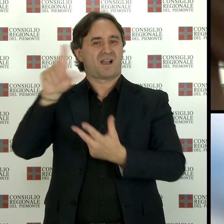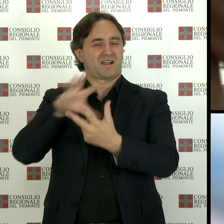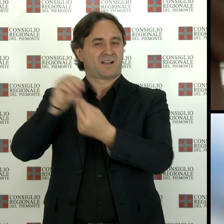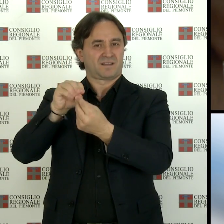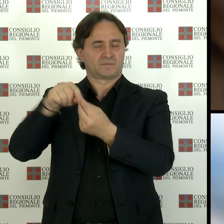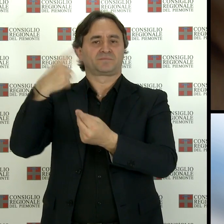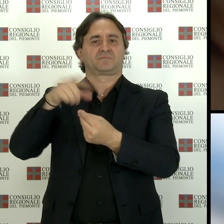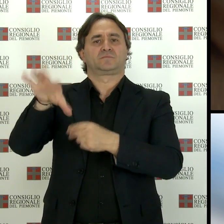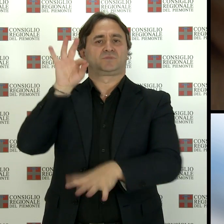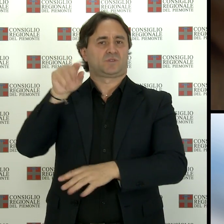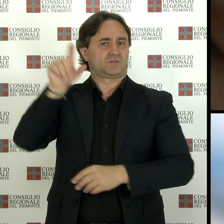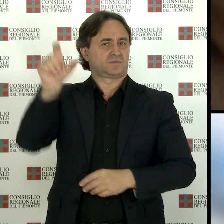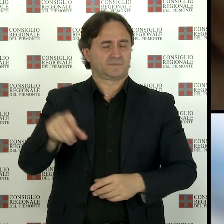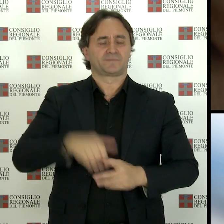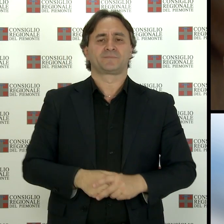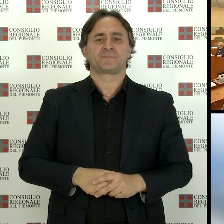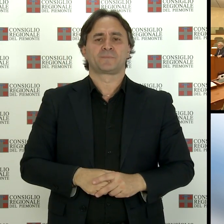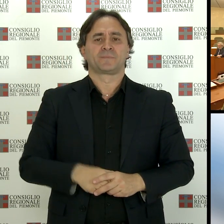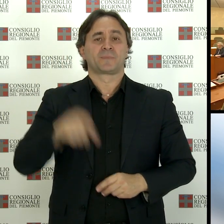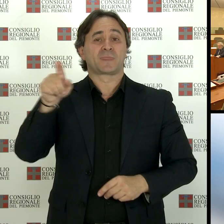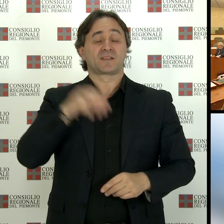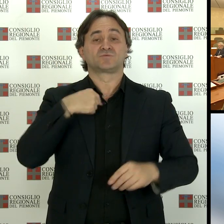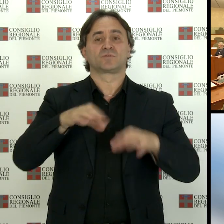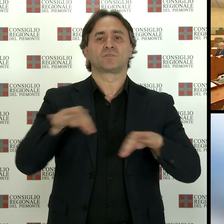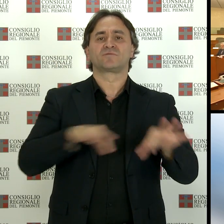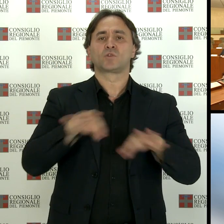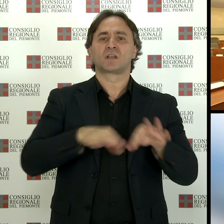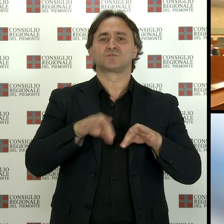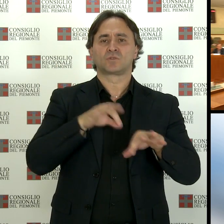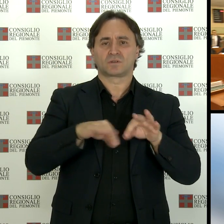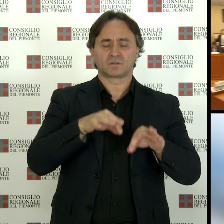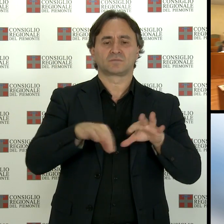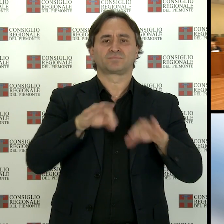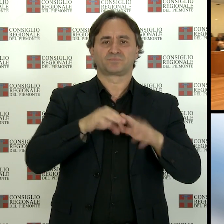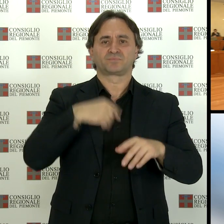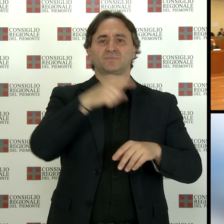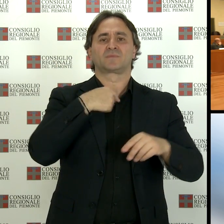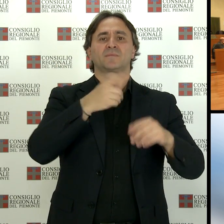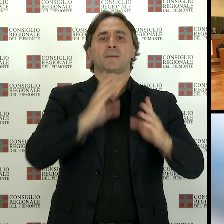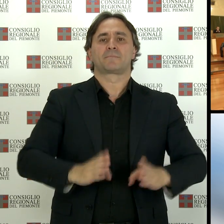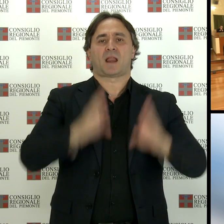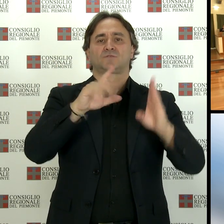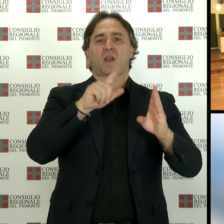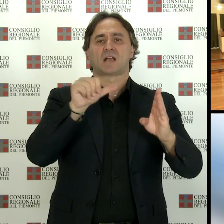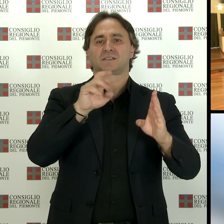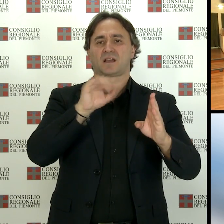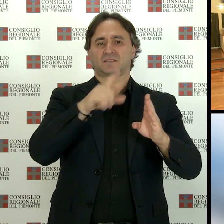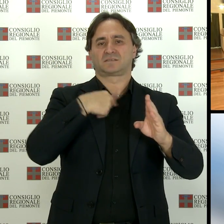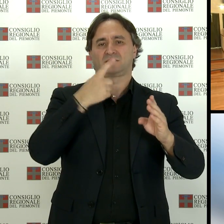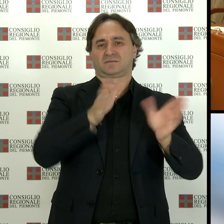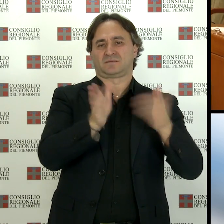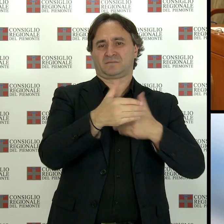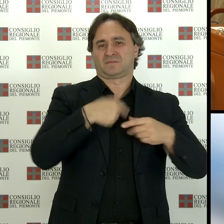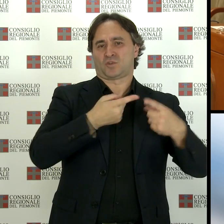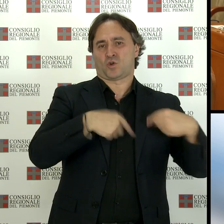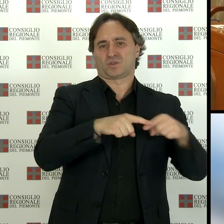del Consiglio delle Autonomie Locali del Piemonte. La votazione si è svolta nell'aula consiliare di Palazzo Lascaris, dove è stato ribadito